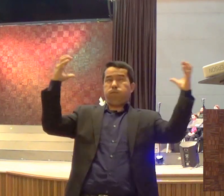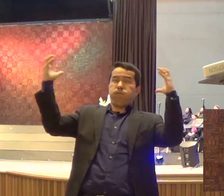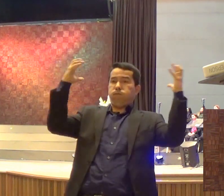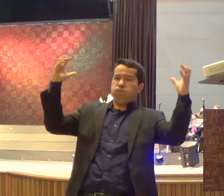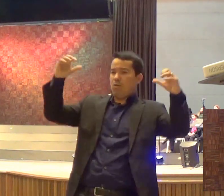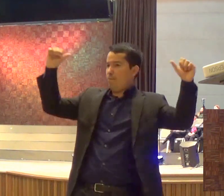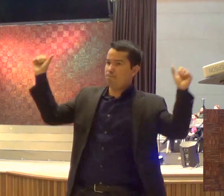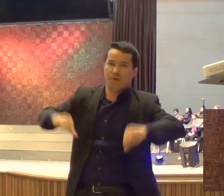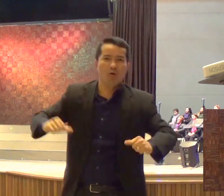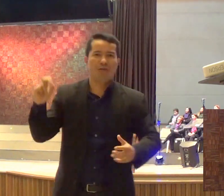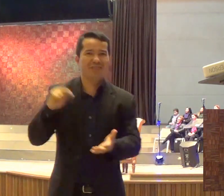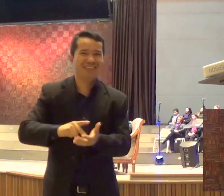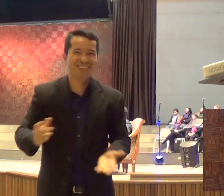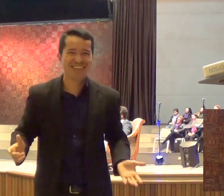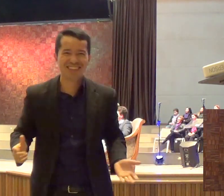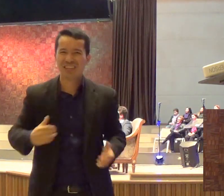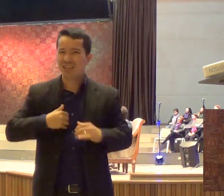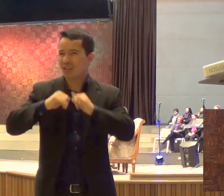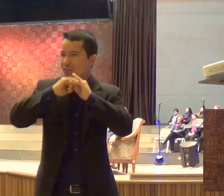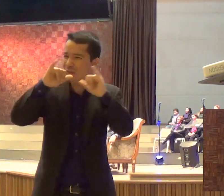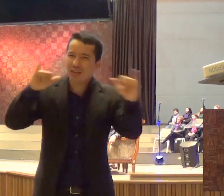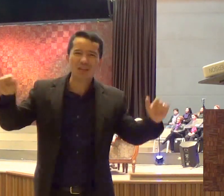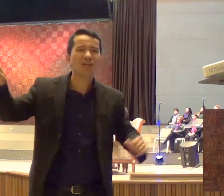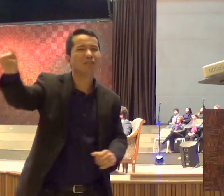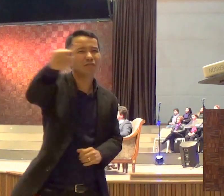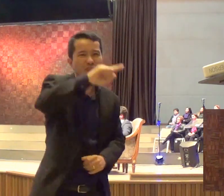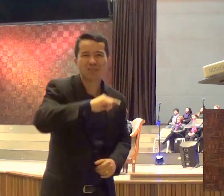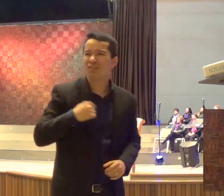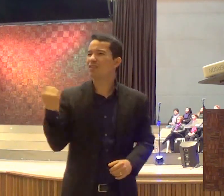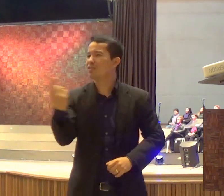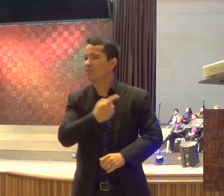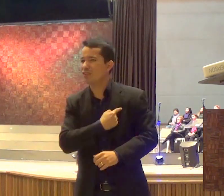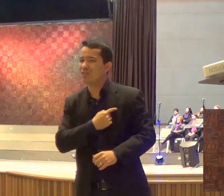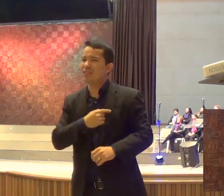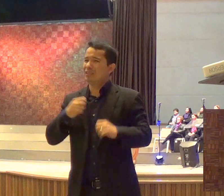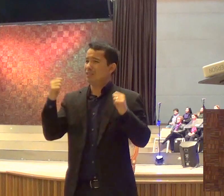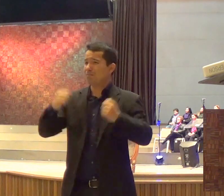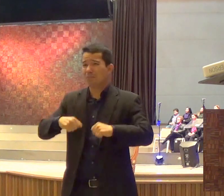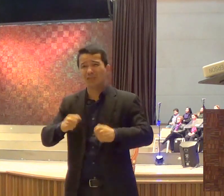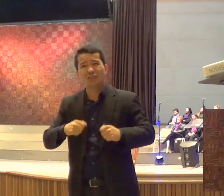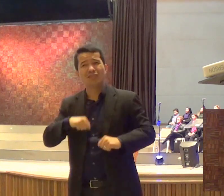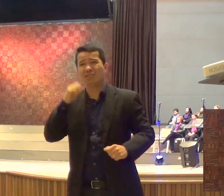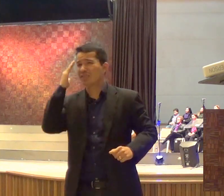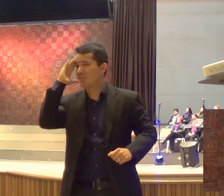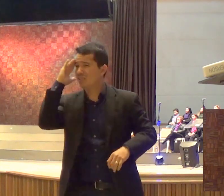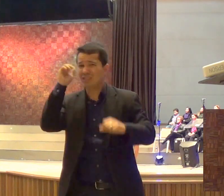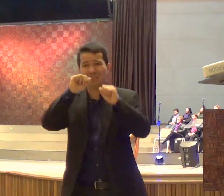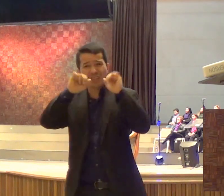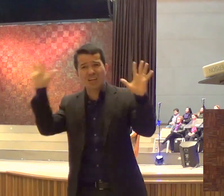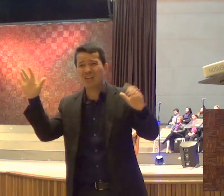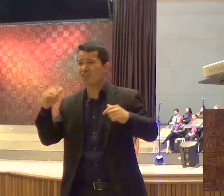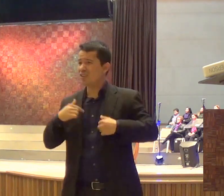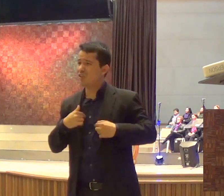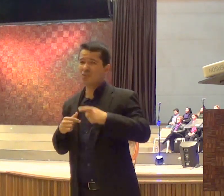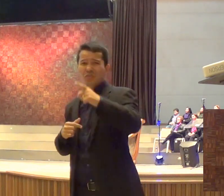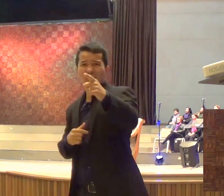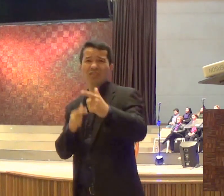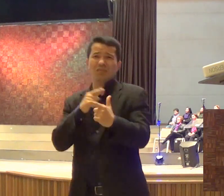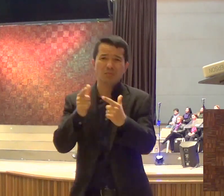mesmo em meio as mais difíceis lutas que eu e você possamos enfrentar